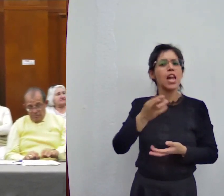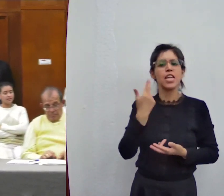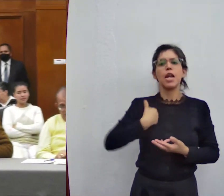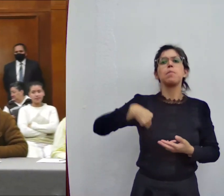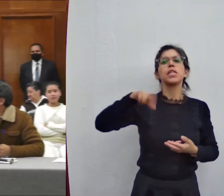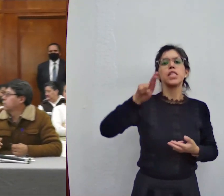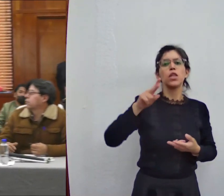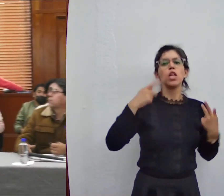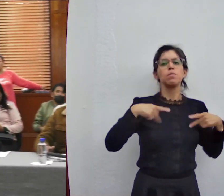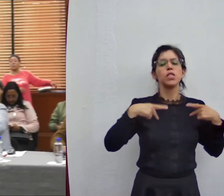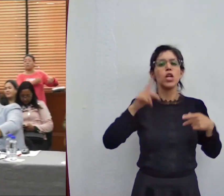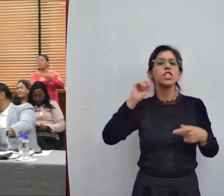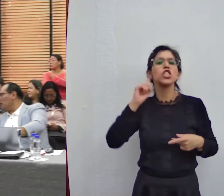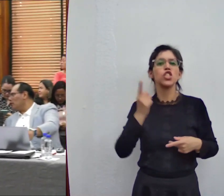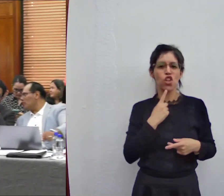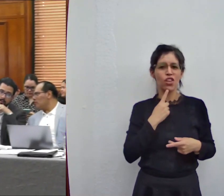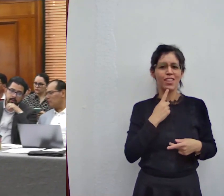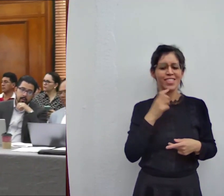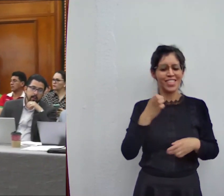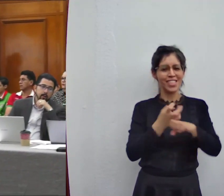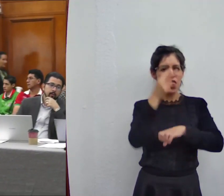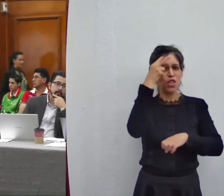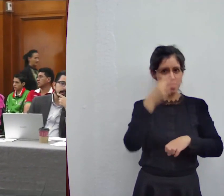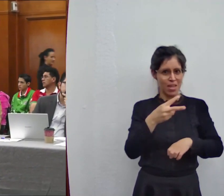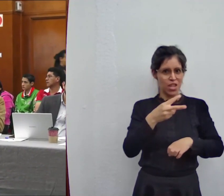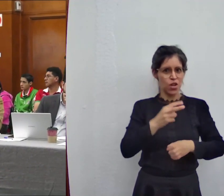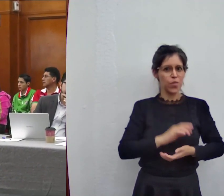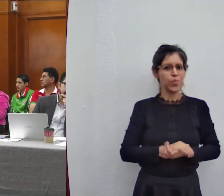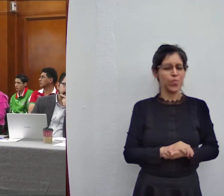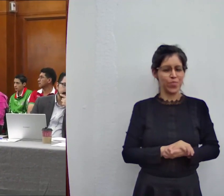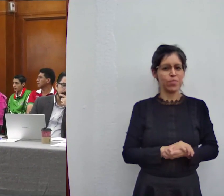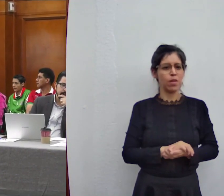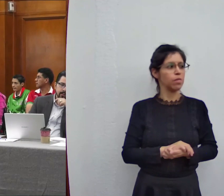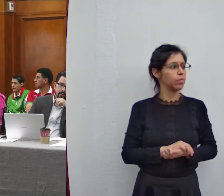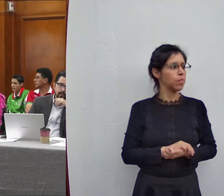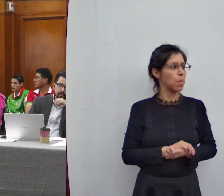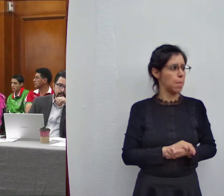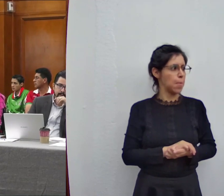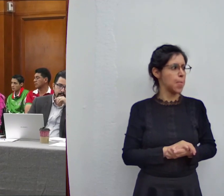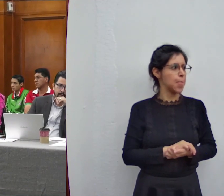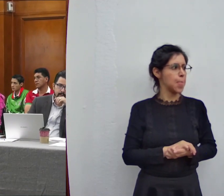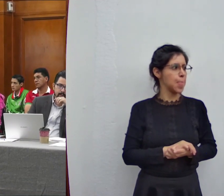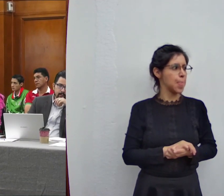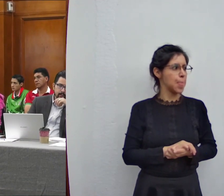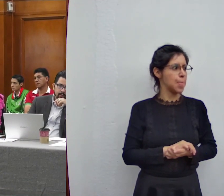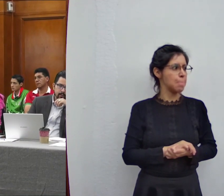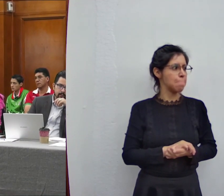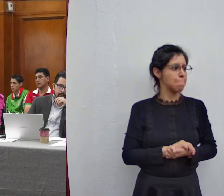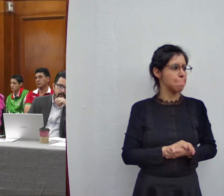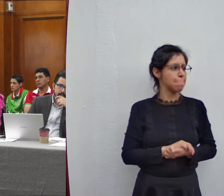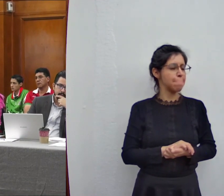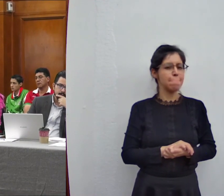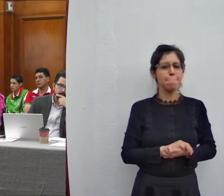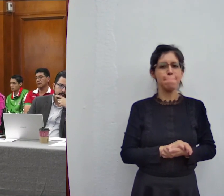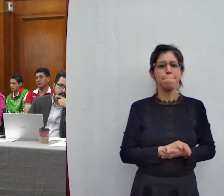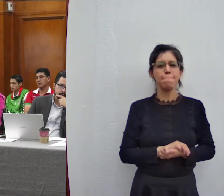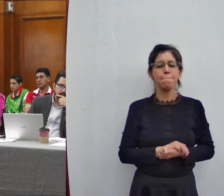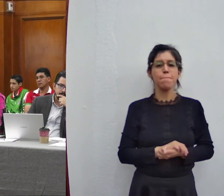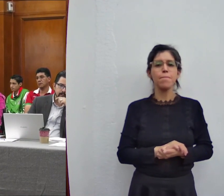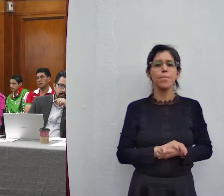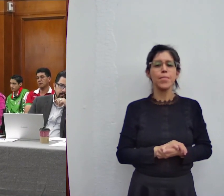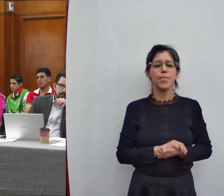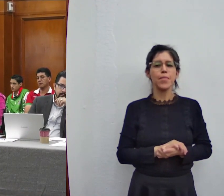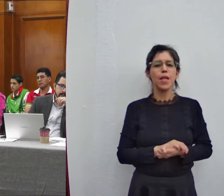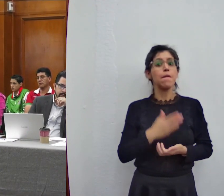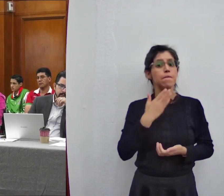con discapacidad auditiva. Tenemos todavía peticiones de participación, una y